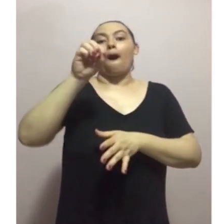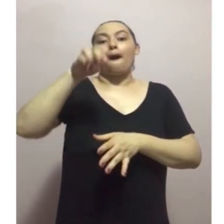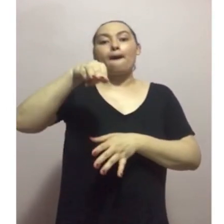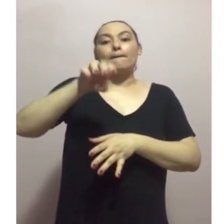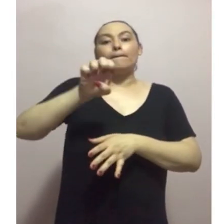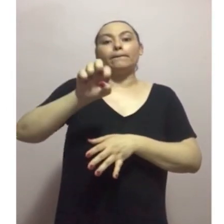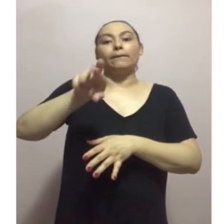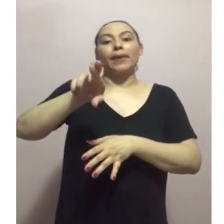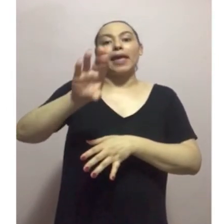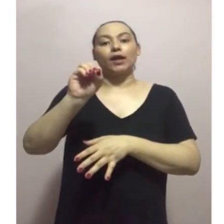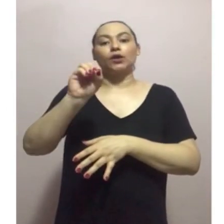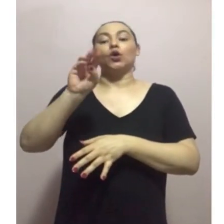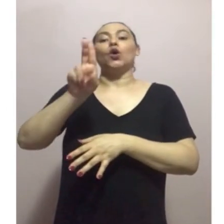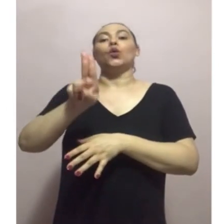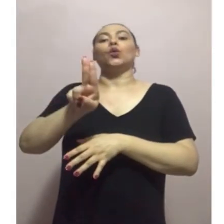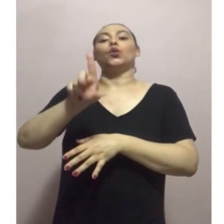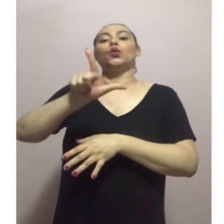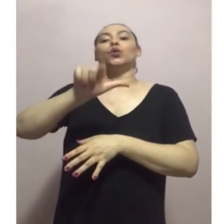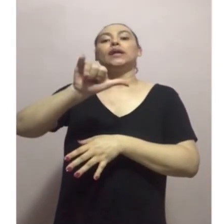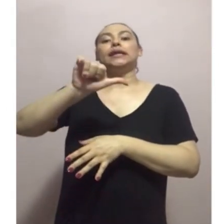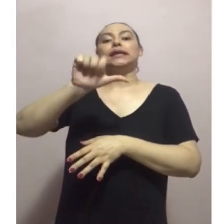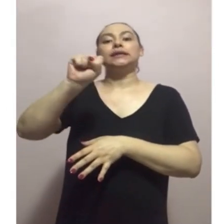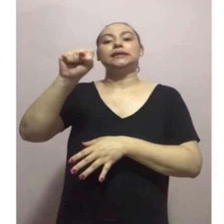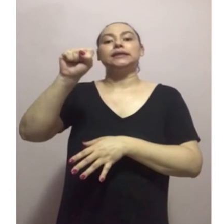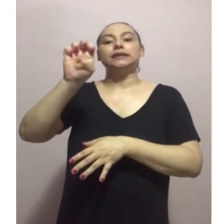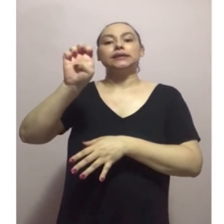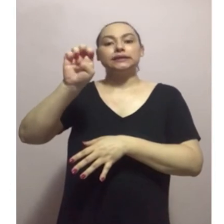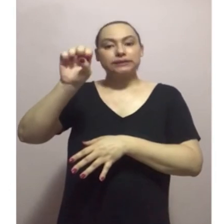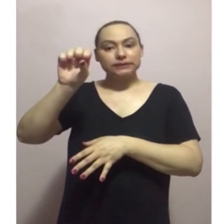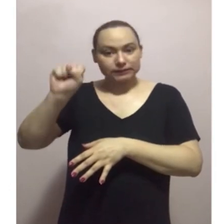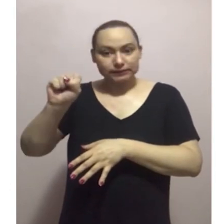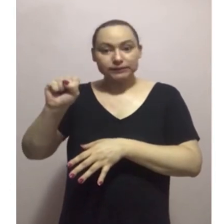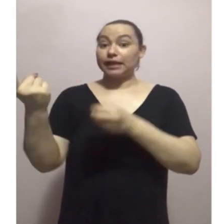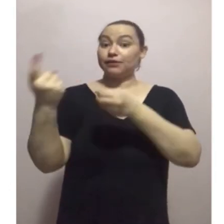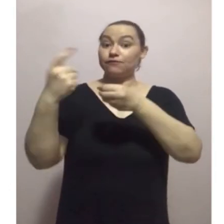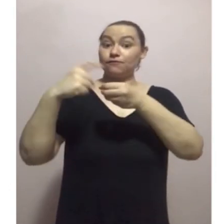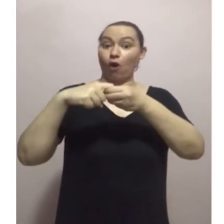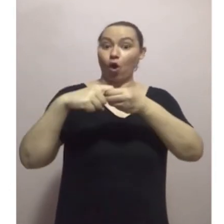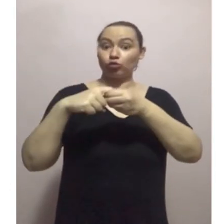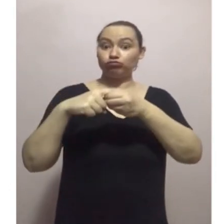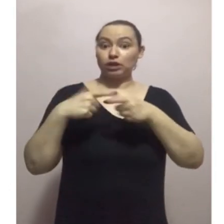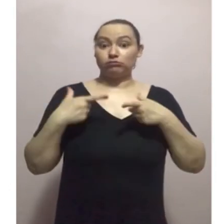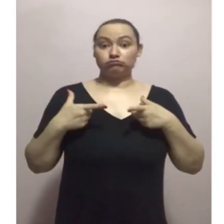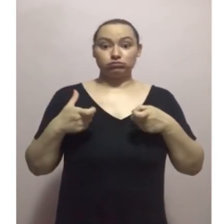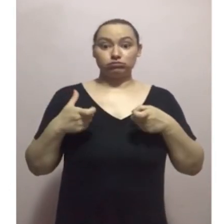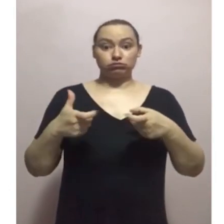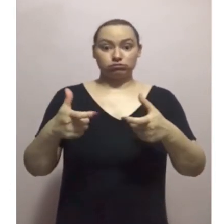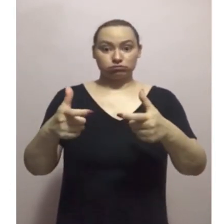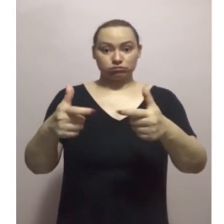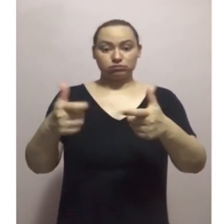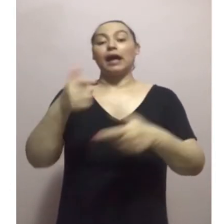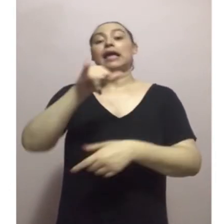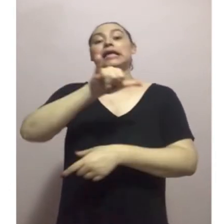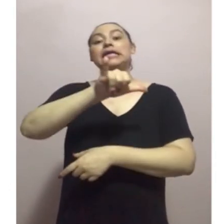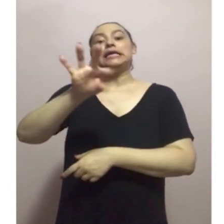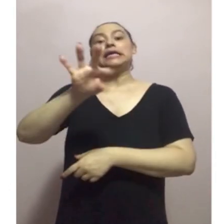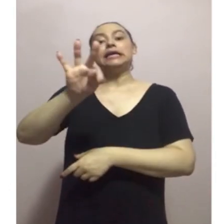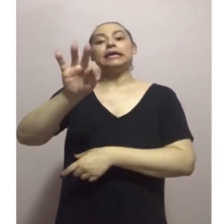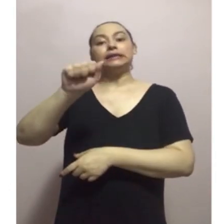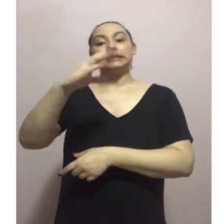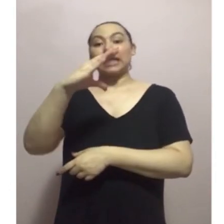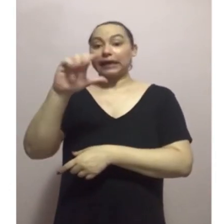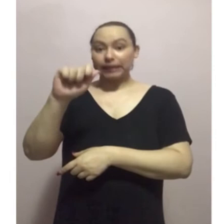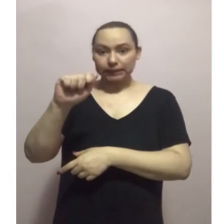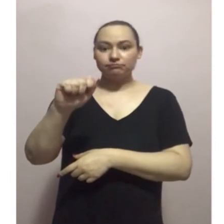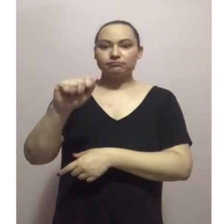Homero, quando Ulisses volta do pós-guerra, fazendo uma analogia com a pandemia, para Ítaca.